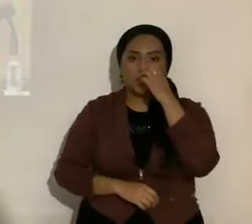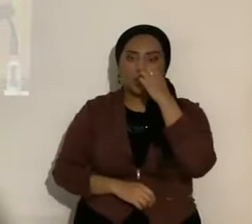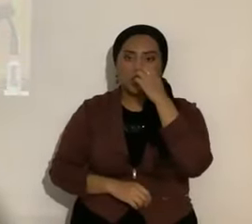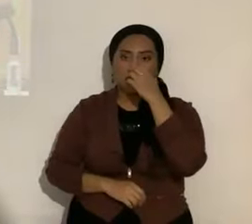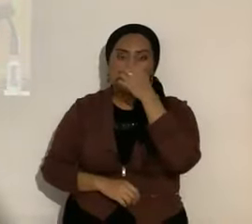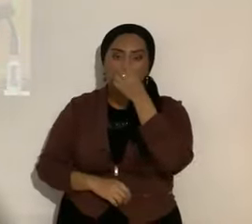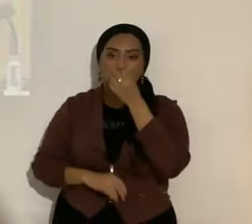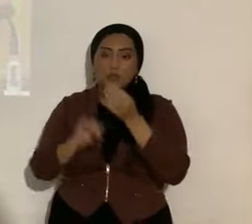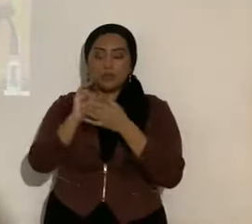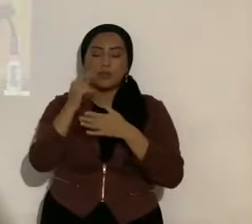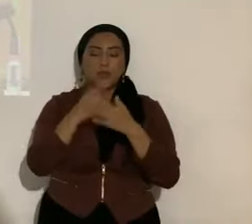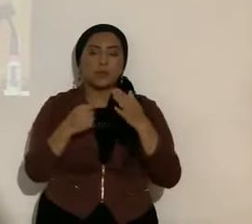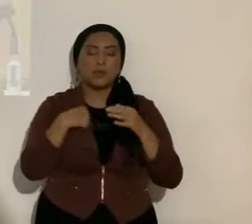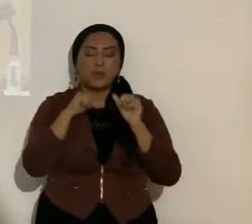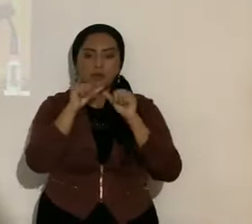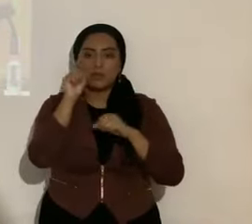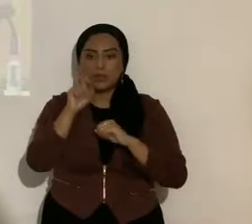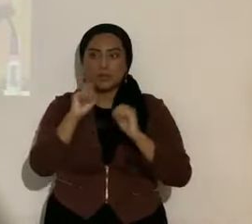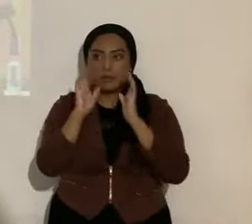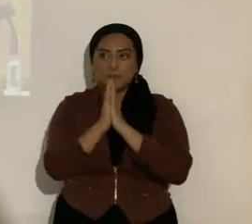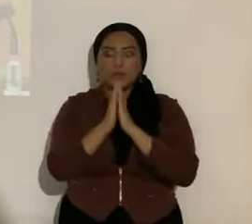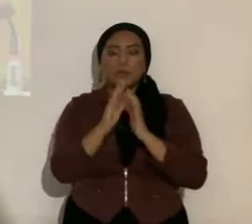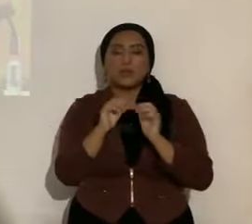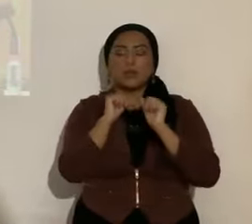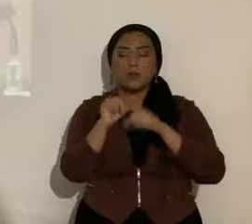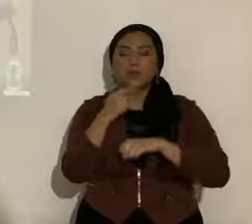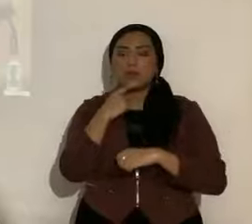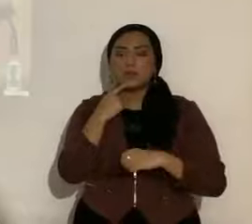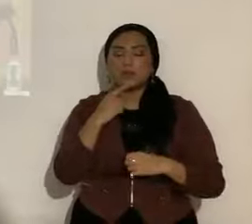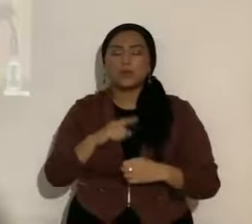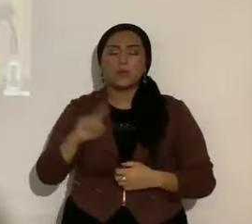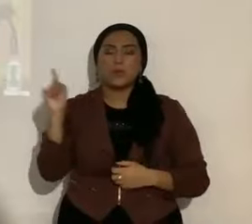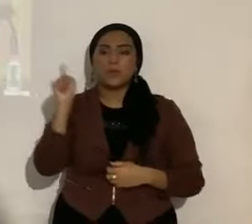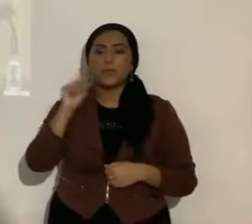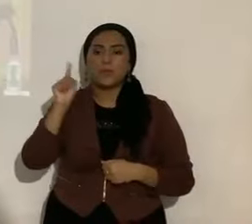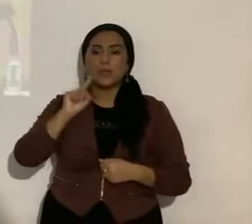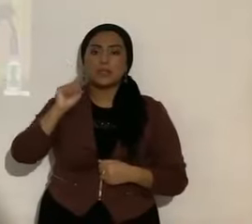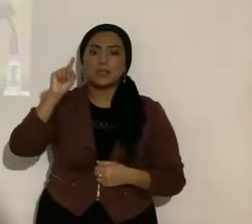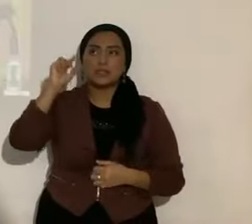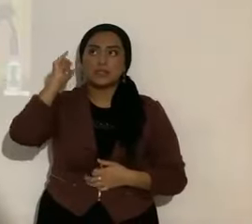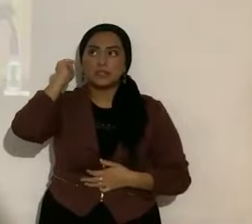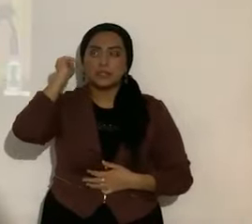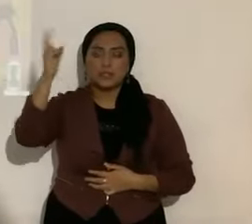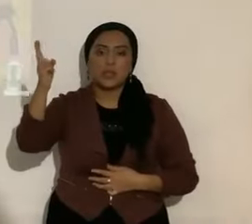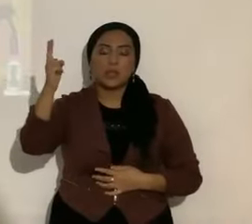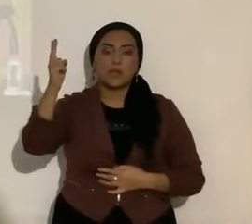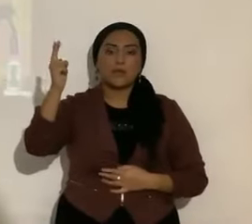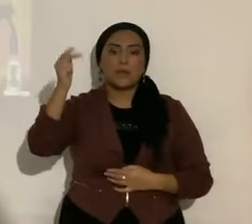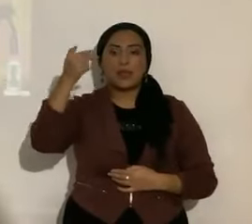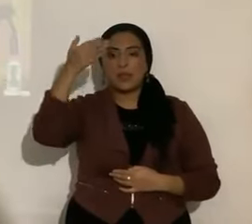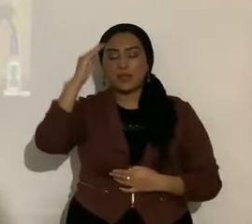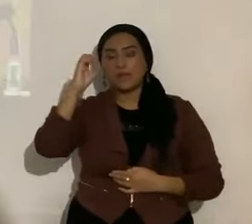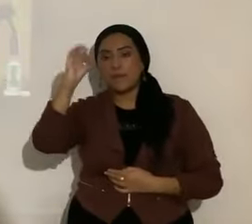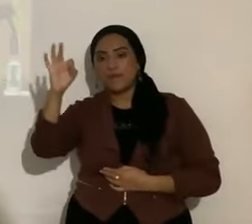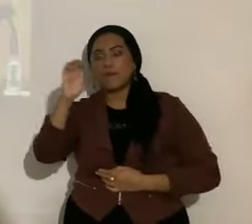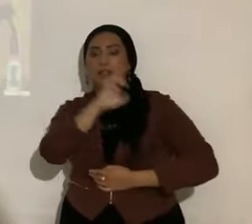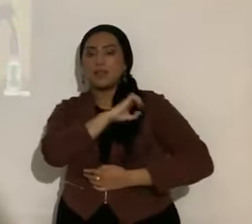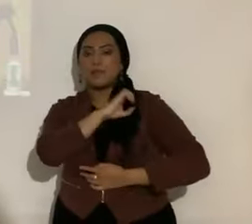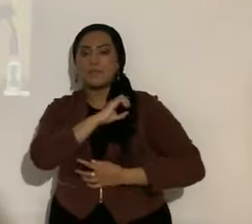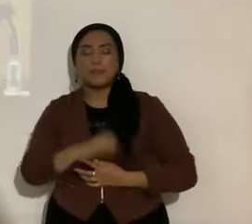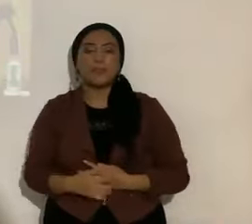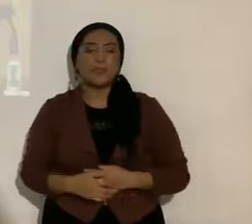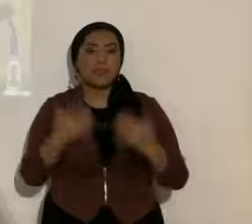que nos debemos de preguntar siempre, o de decir siempre. ¿Dónde está Yahweh el Elohim de Elías? Y